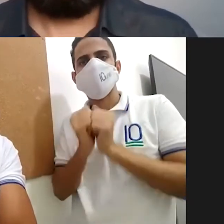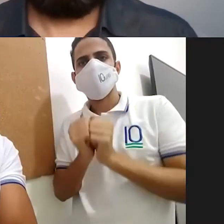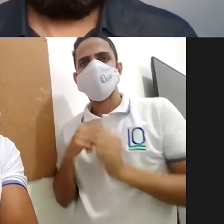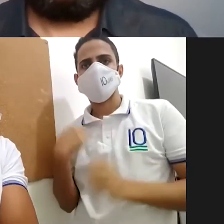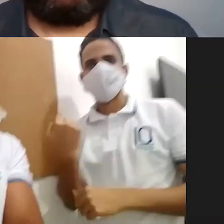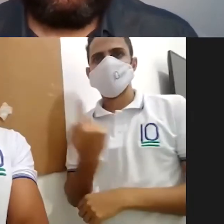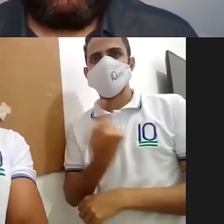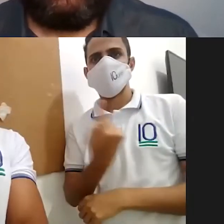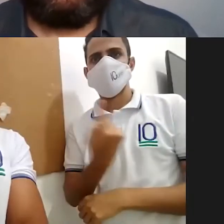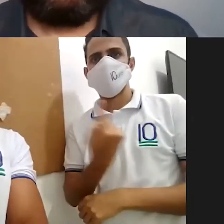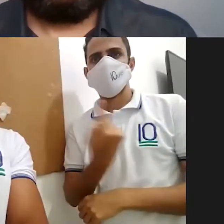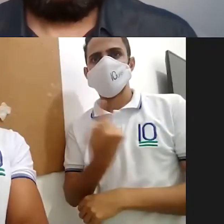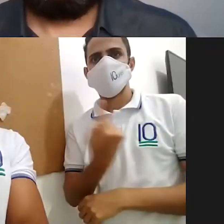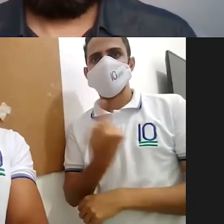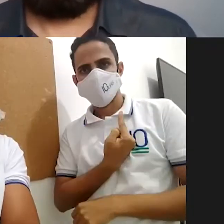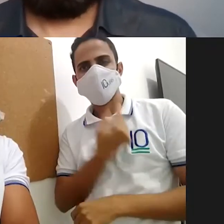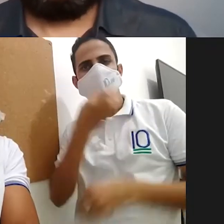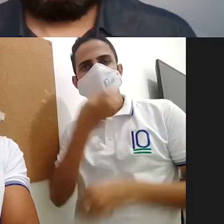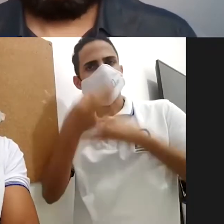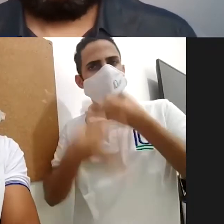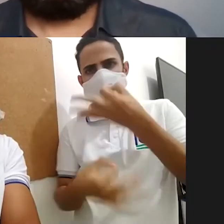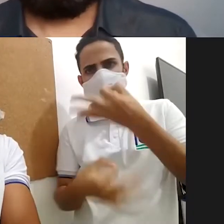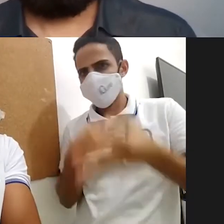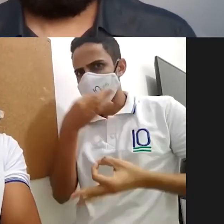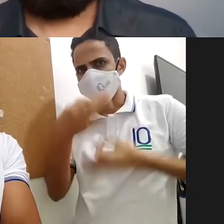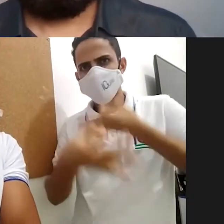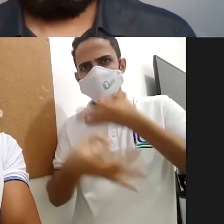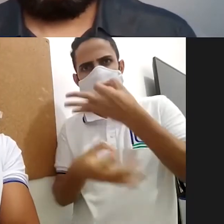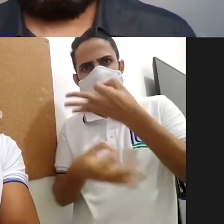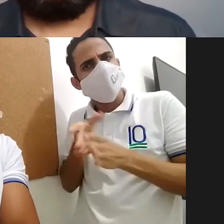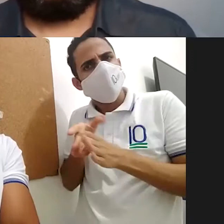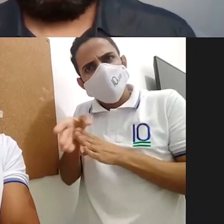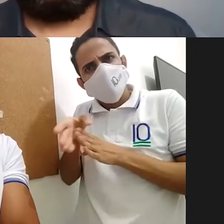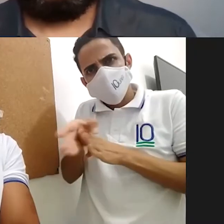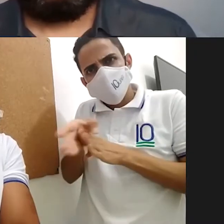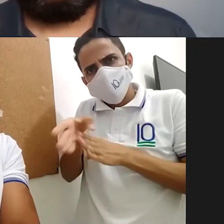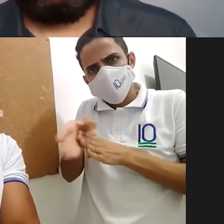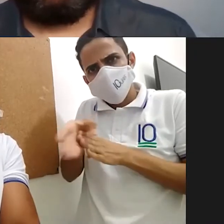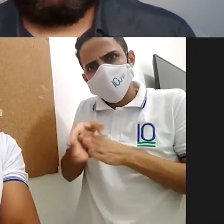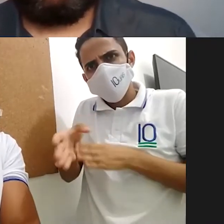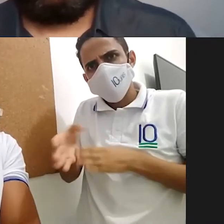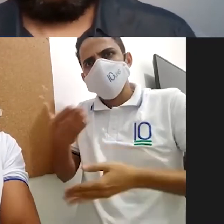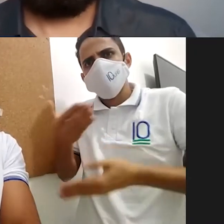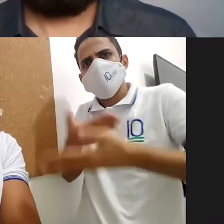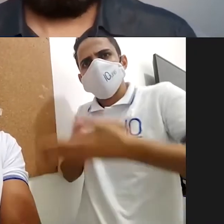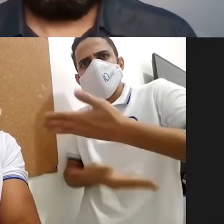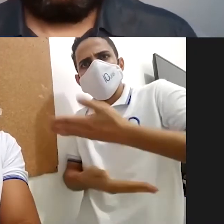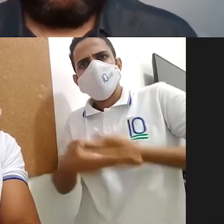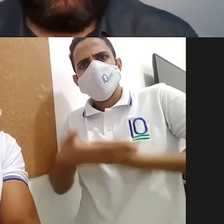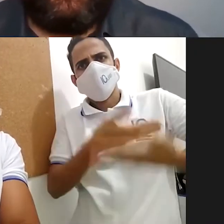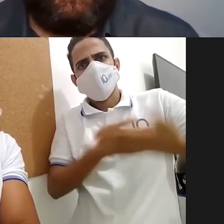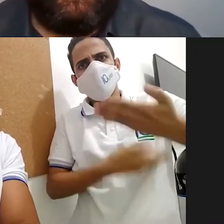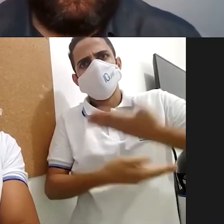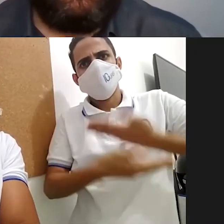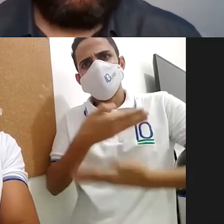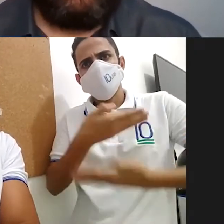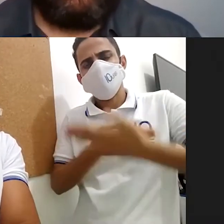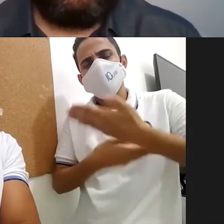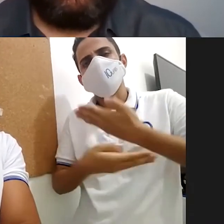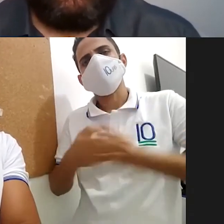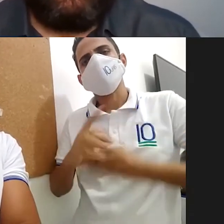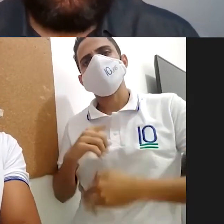trazendo a opinião deles, certo? E nós vamos compartilhar isso dentro do nosso mandato, levando à Câmara a